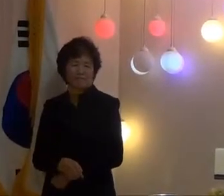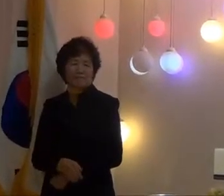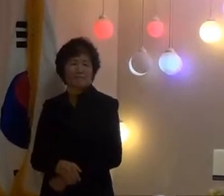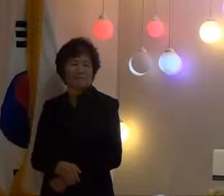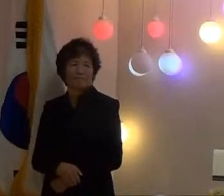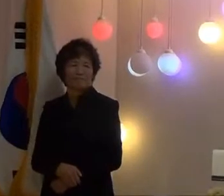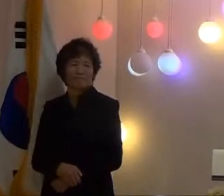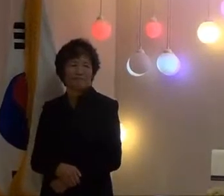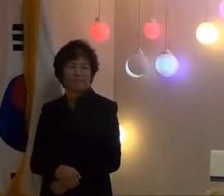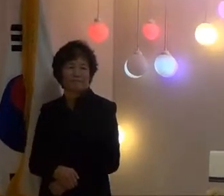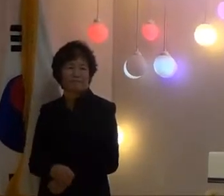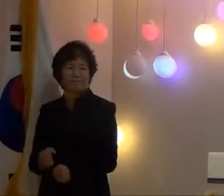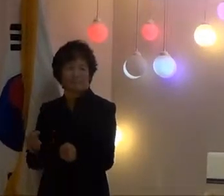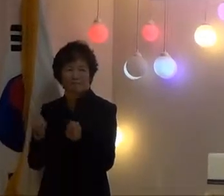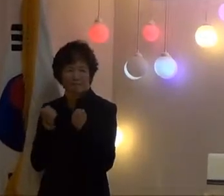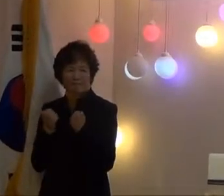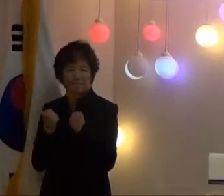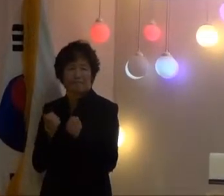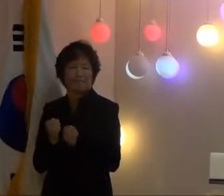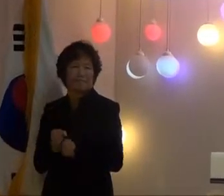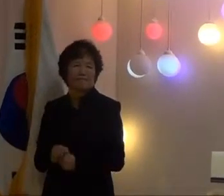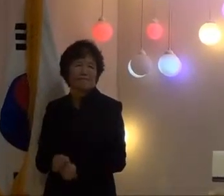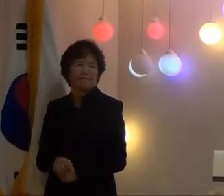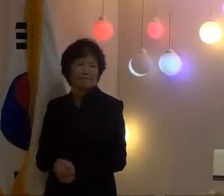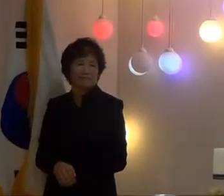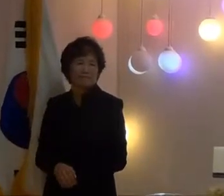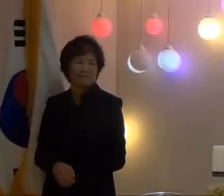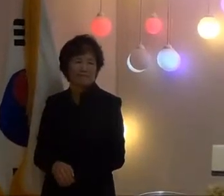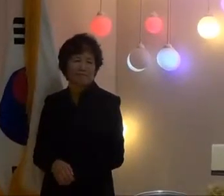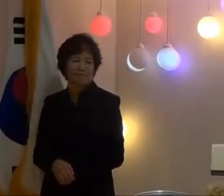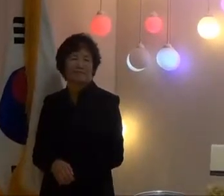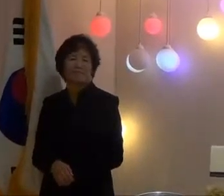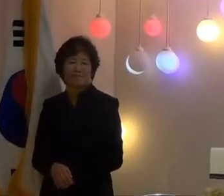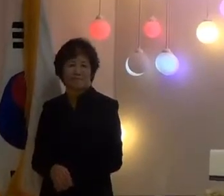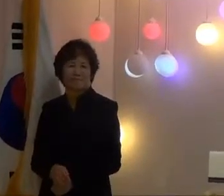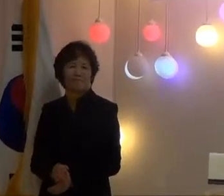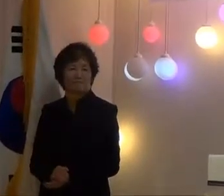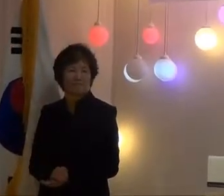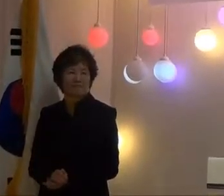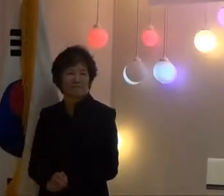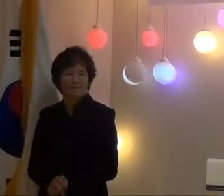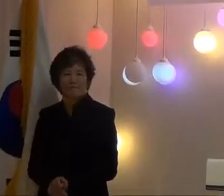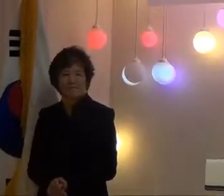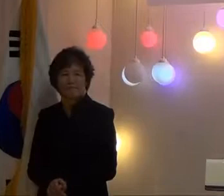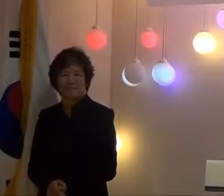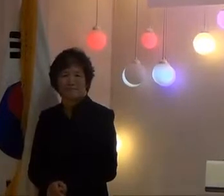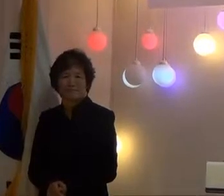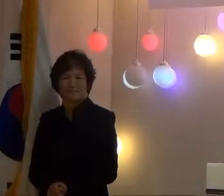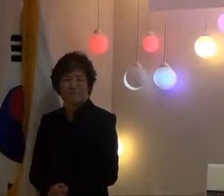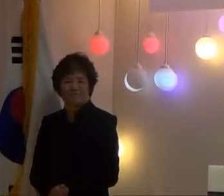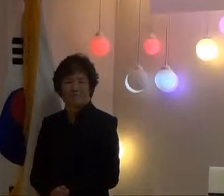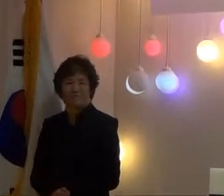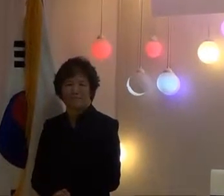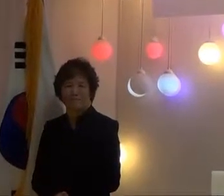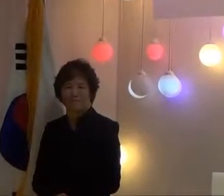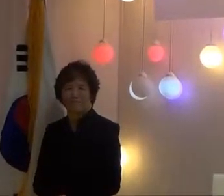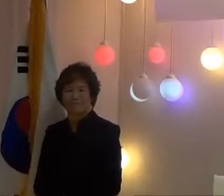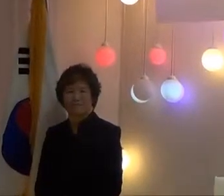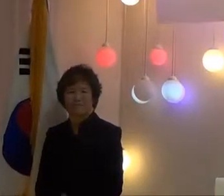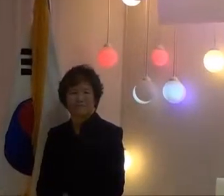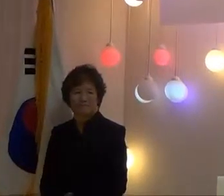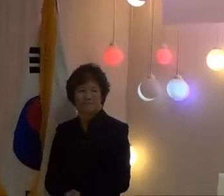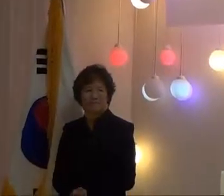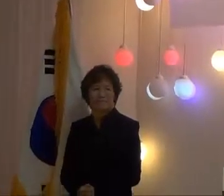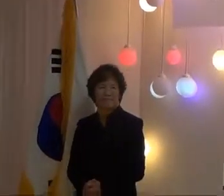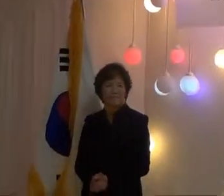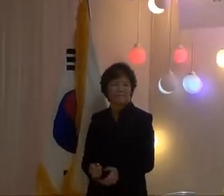거예요. 권력으로 해가지고 뭐 이해관계에서 제 착각한 거의 없습니다. 이 앞에 고주명 사장님도 박수는 이해관계라는 건